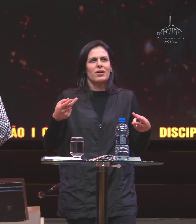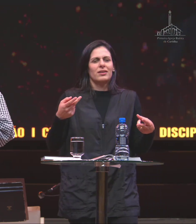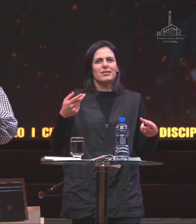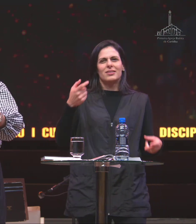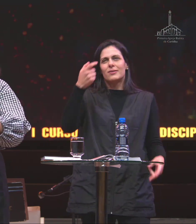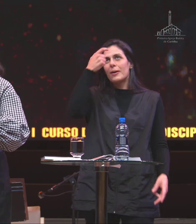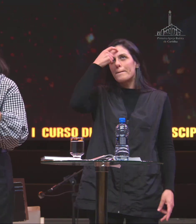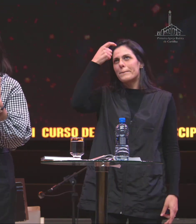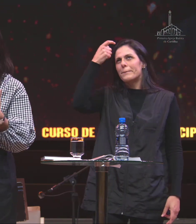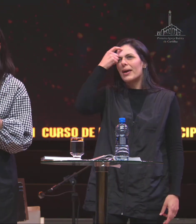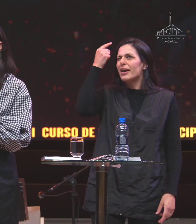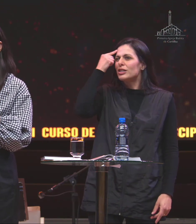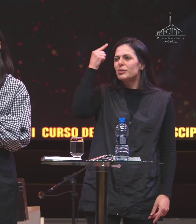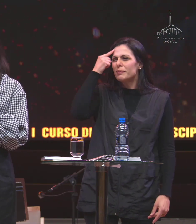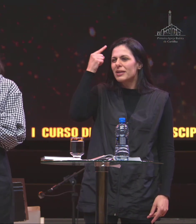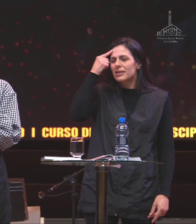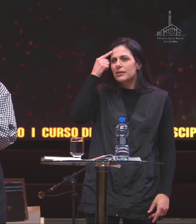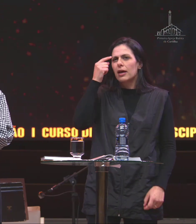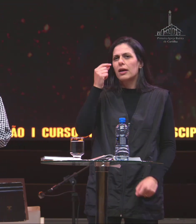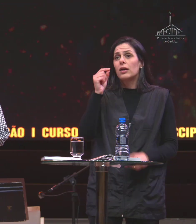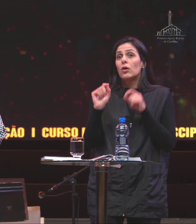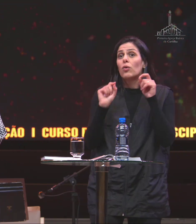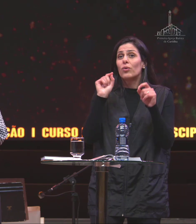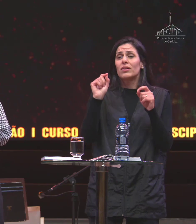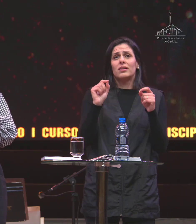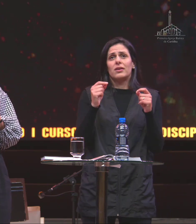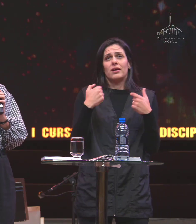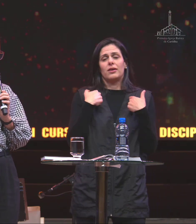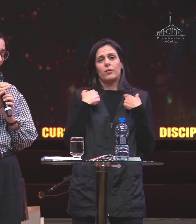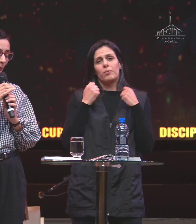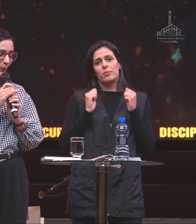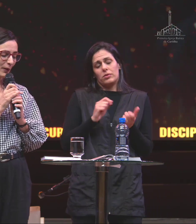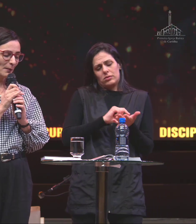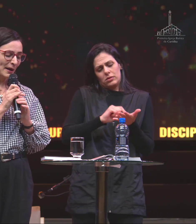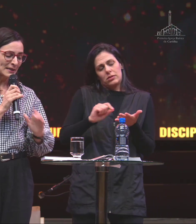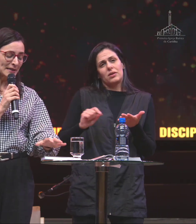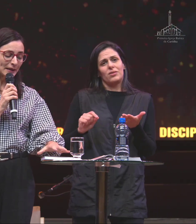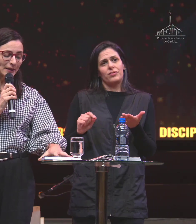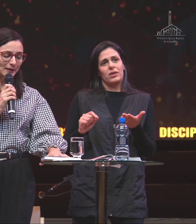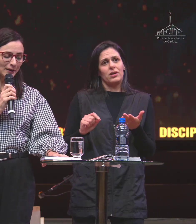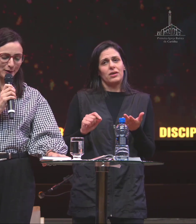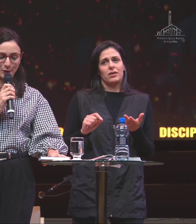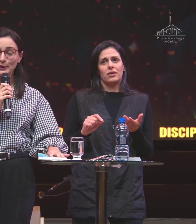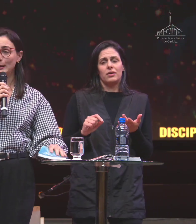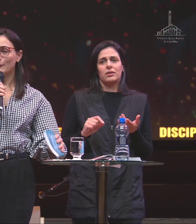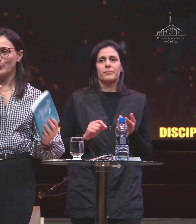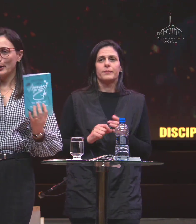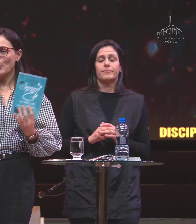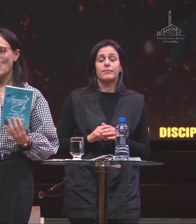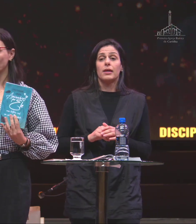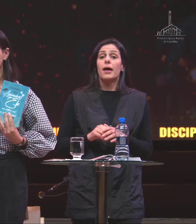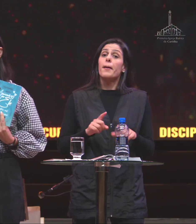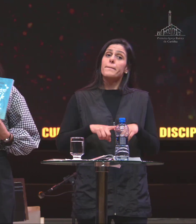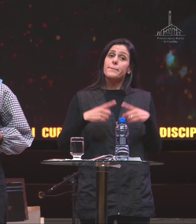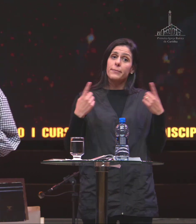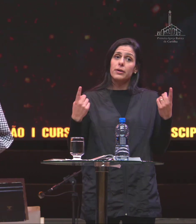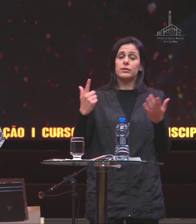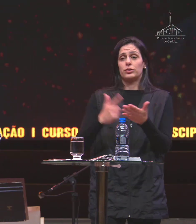e louça são intermináveis, e é isso que eu faço na maior parte do meu dia. E eu escutei uma voz na minha